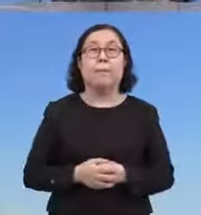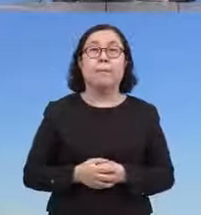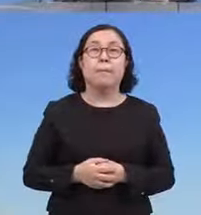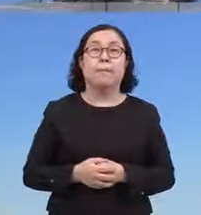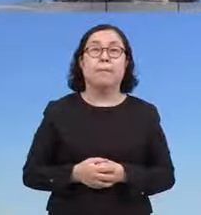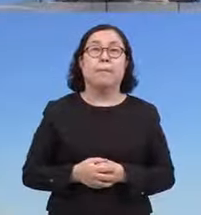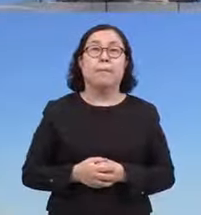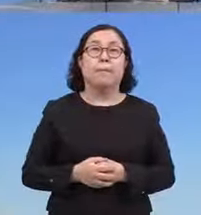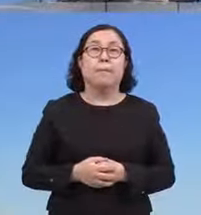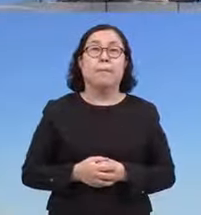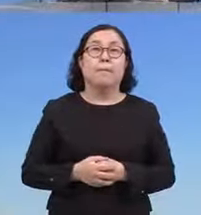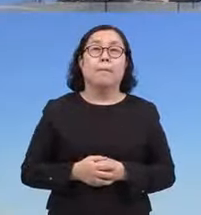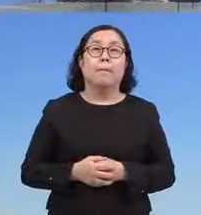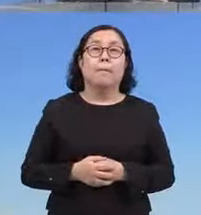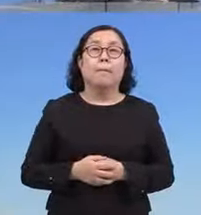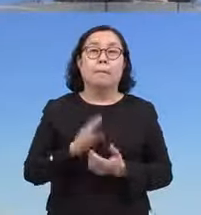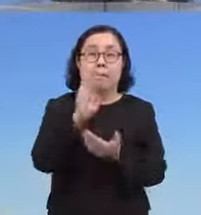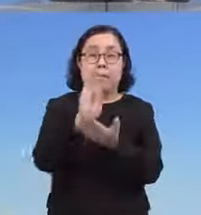되었습니다.